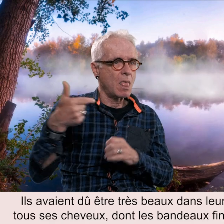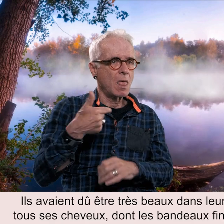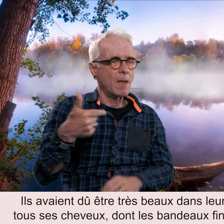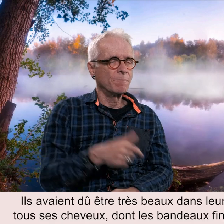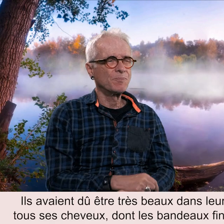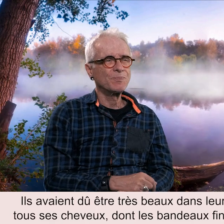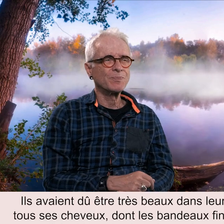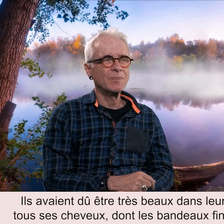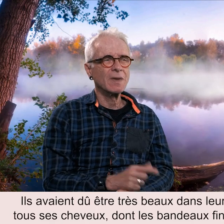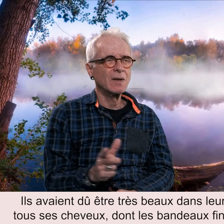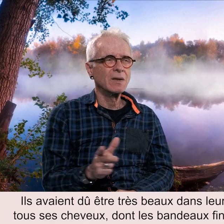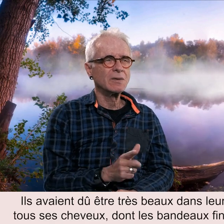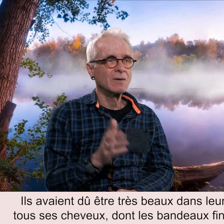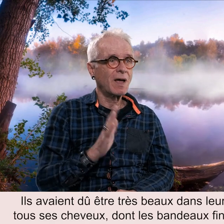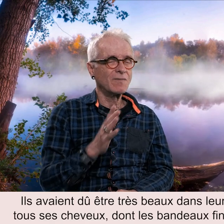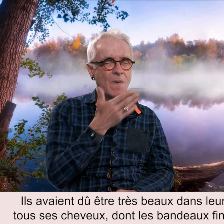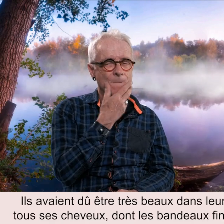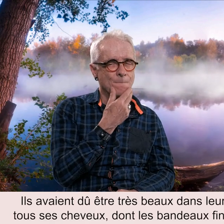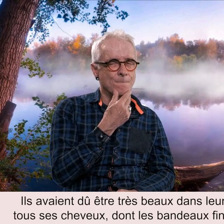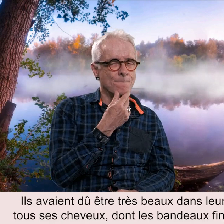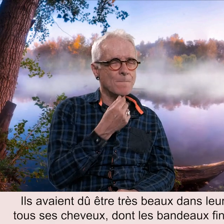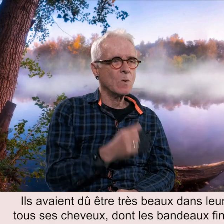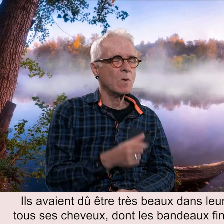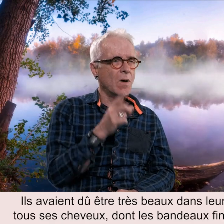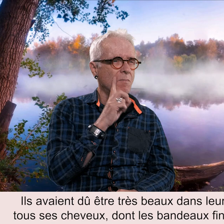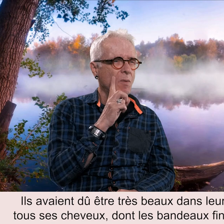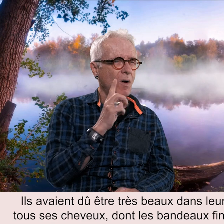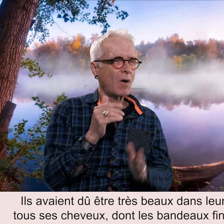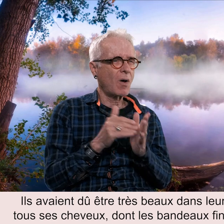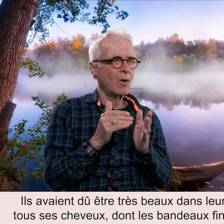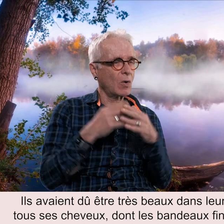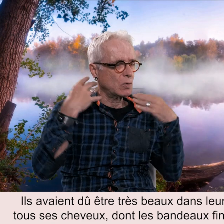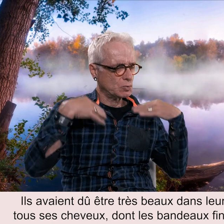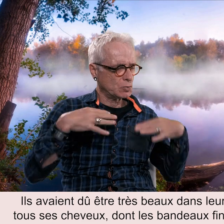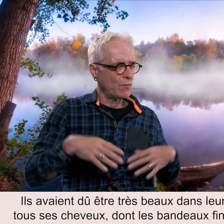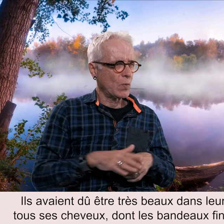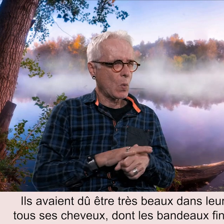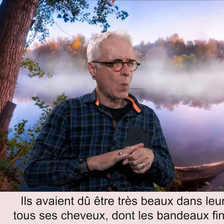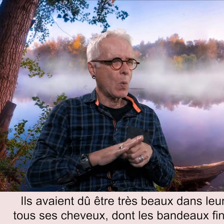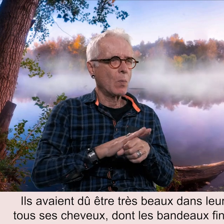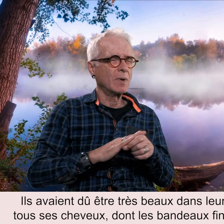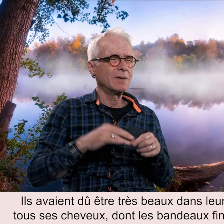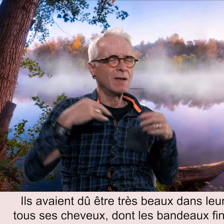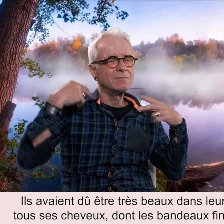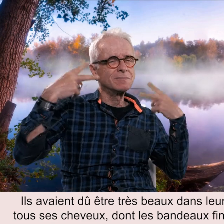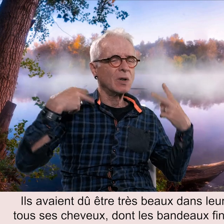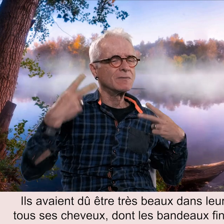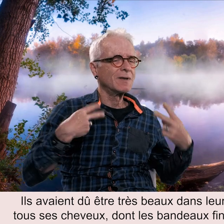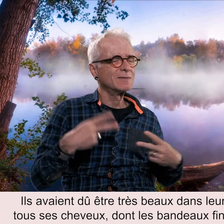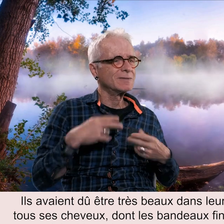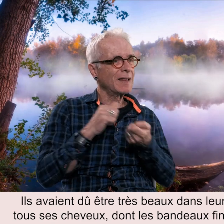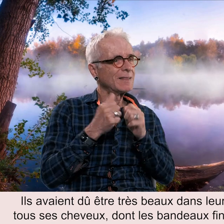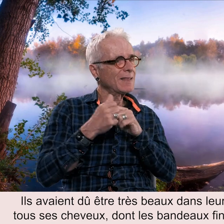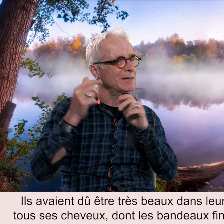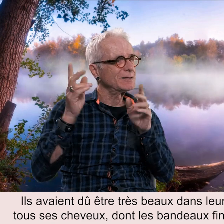Ils avaient dû être très beaux dans leur jeunesse. La mère avait encore tous ses cheveux, dont les bandeaux fins, pareils à des plaques de neige,